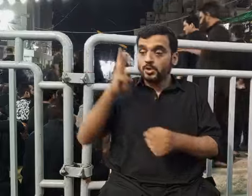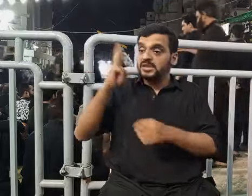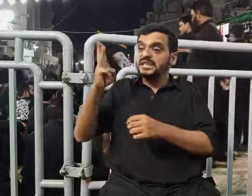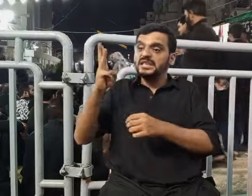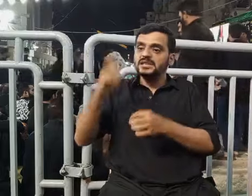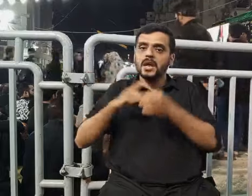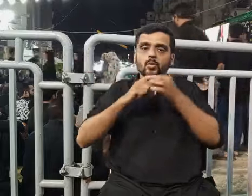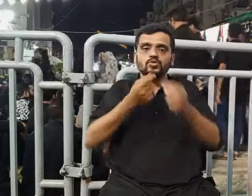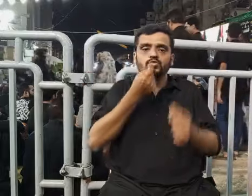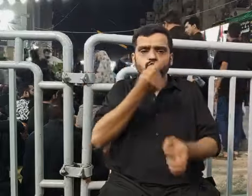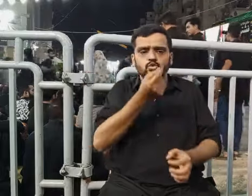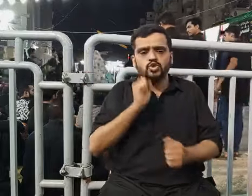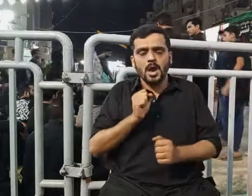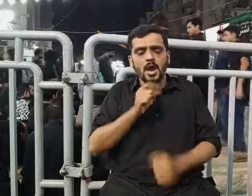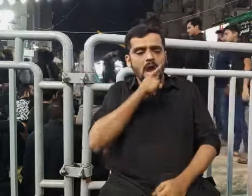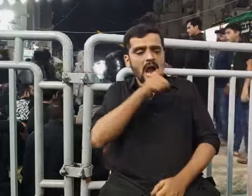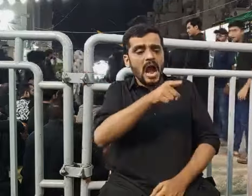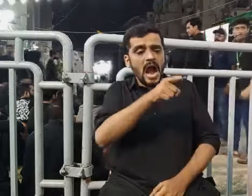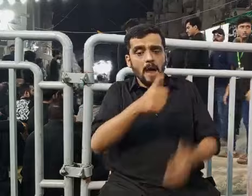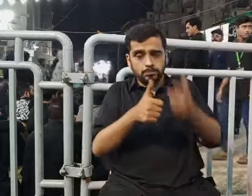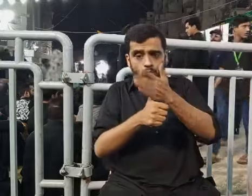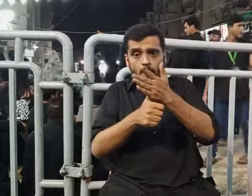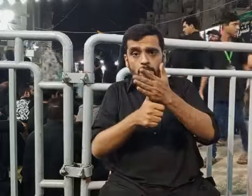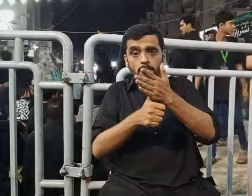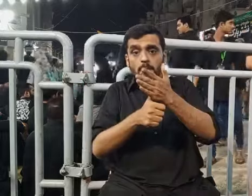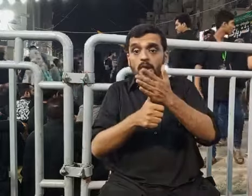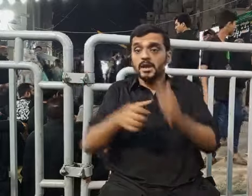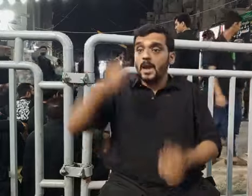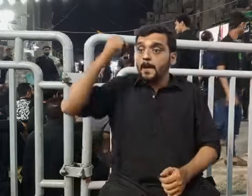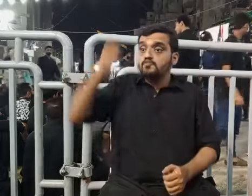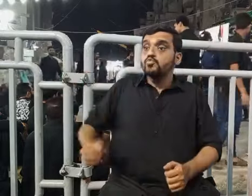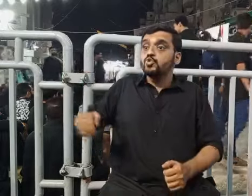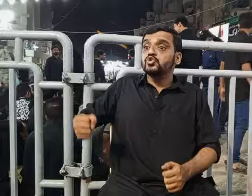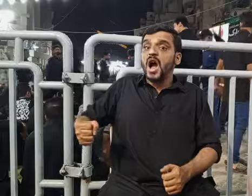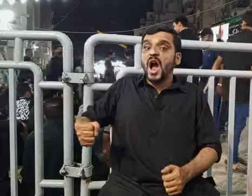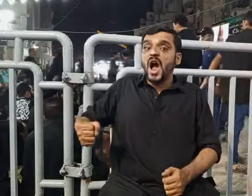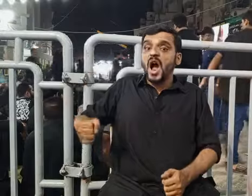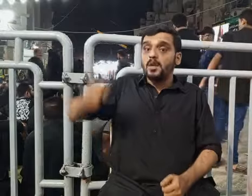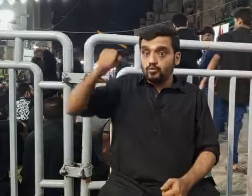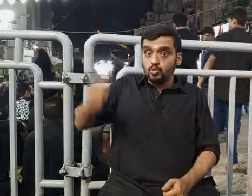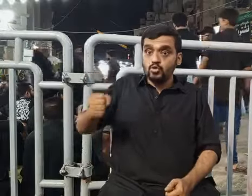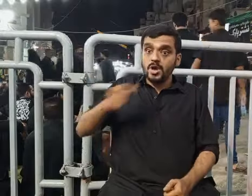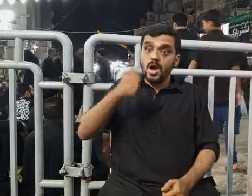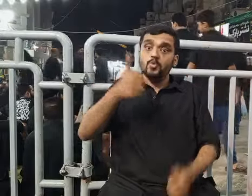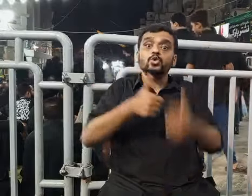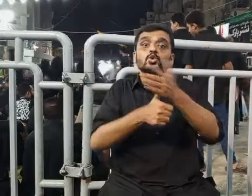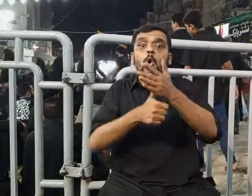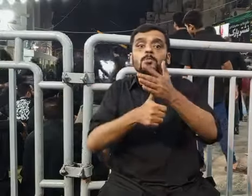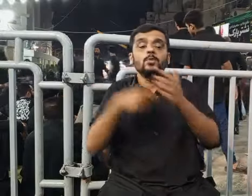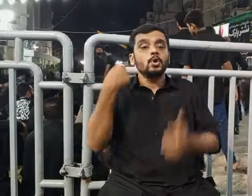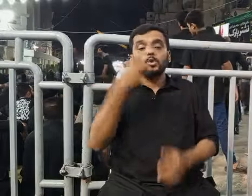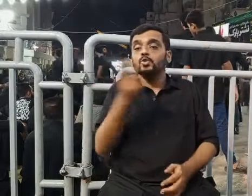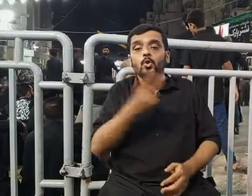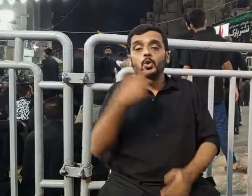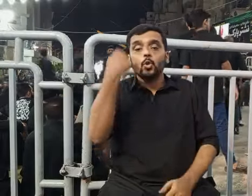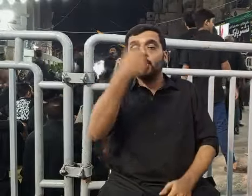تھا میں وہاں پر جا رہا تھا جبکہ ان مشرکوں میں سے میں نے کسی کے باپ کو مارا کسی کے دادا کو مارا کسی